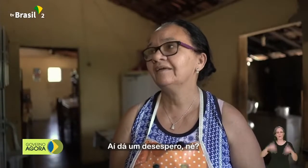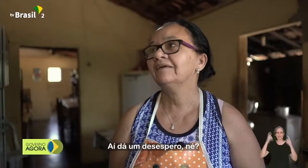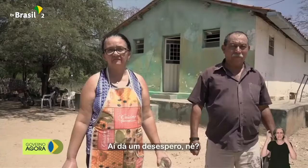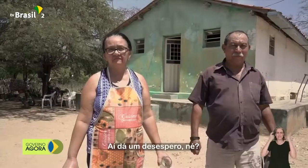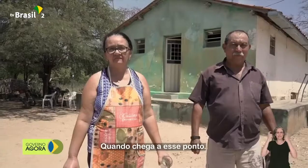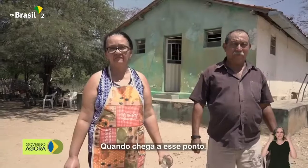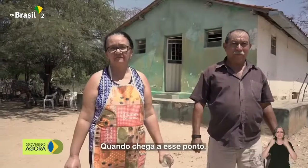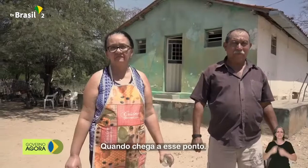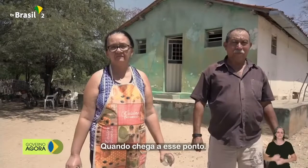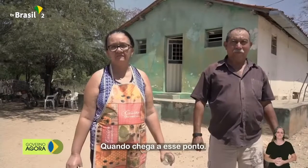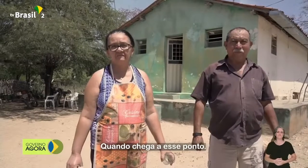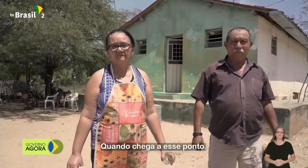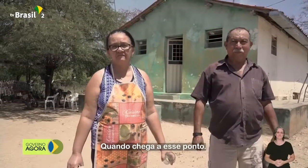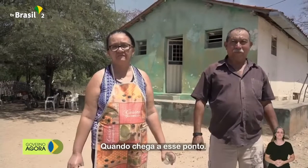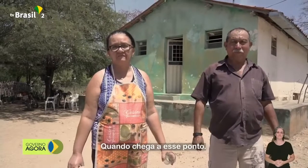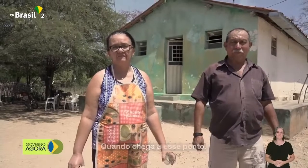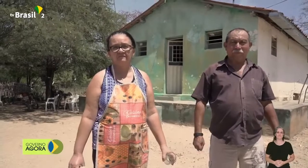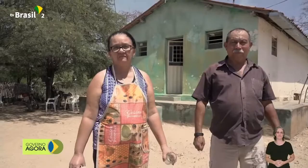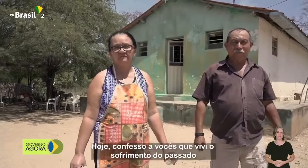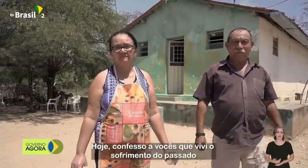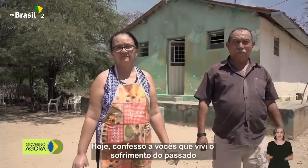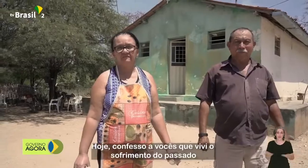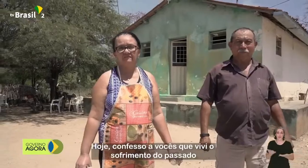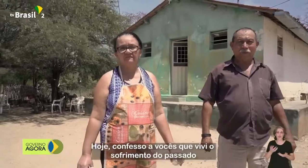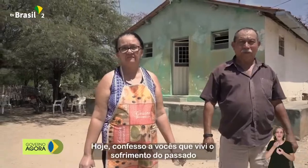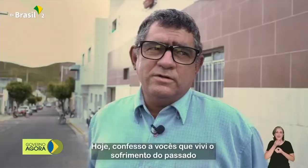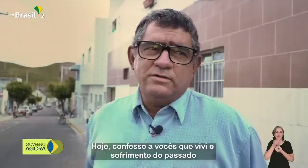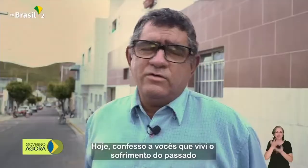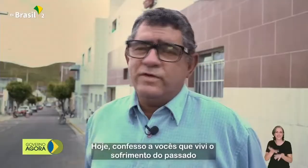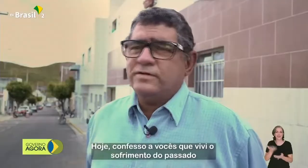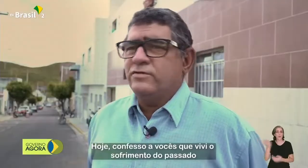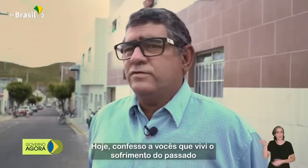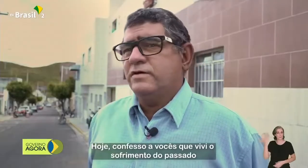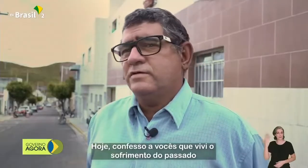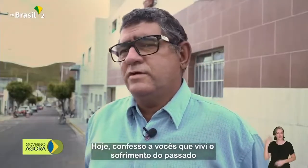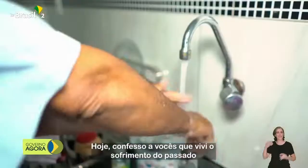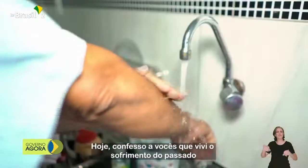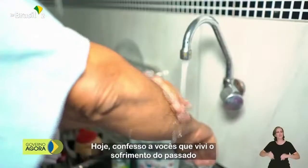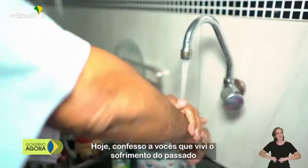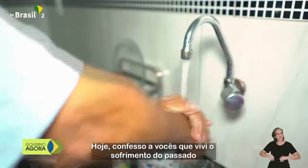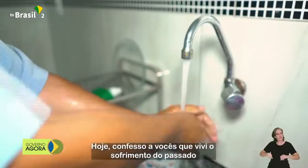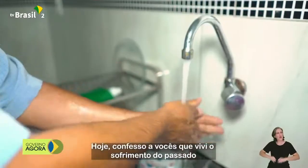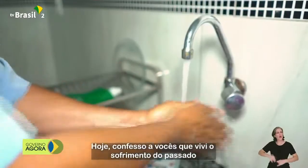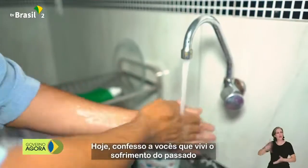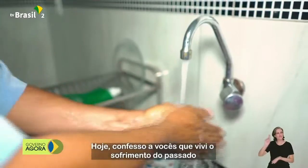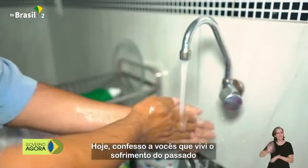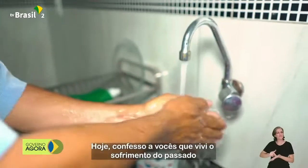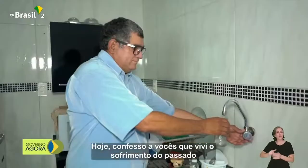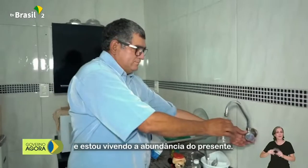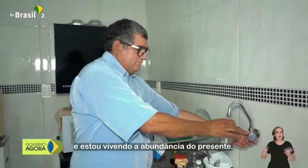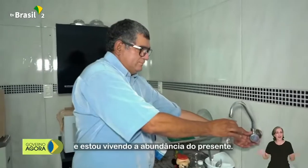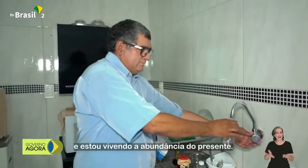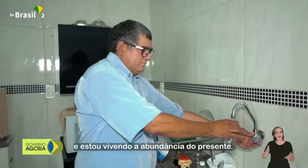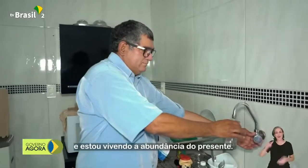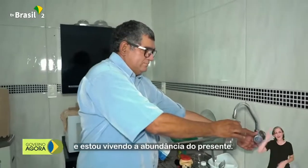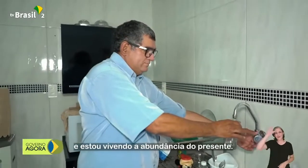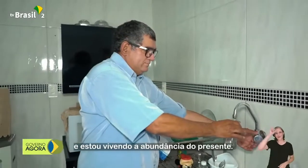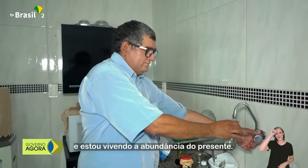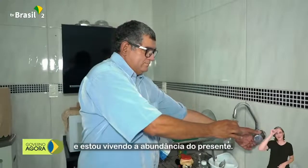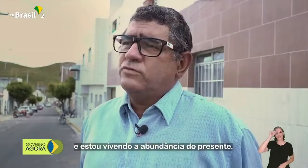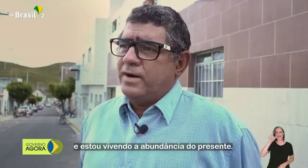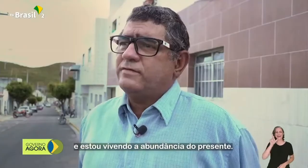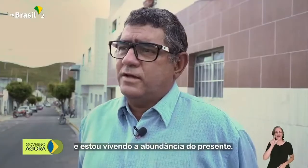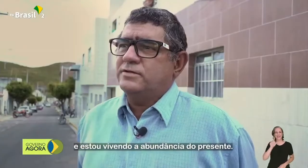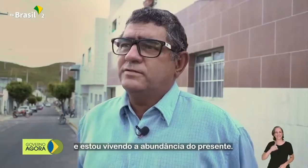né? Quando chega esse ponto. Hoje, confesso a vocês que vivi o sofrimento do passado e estou vivendo